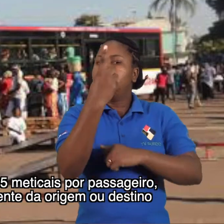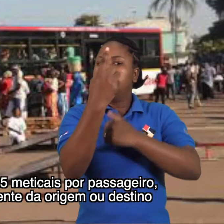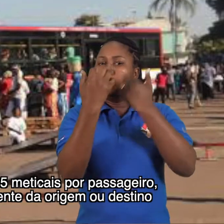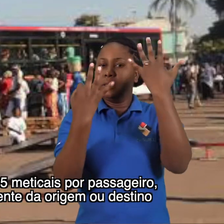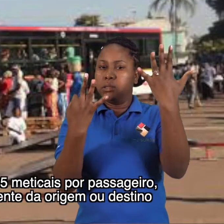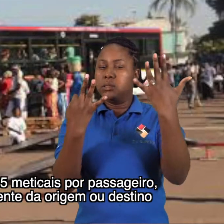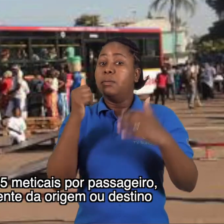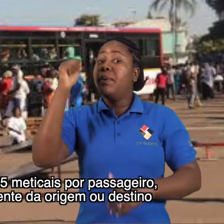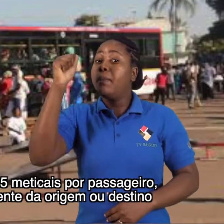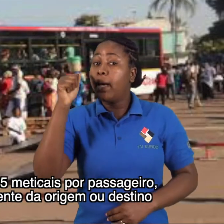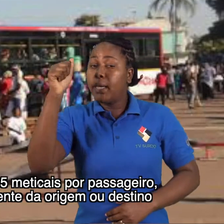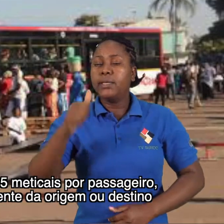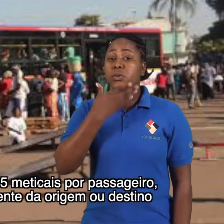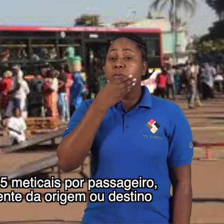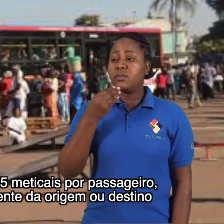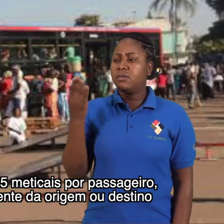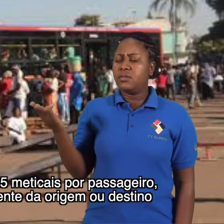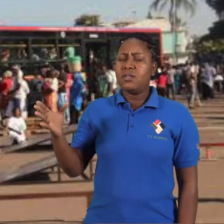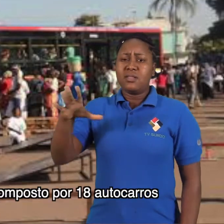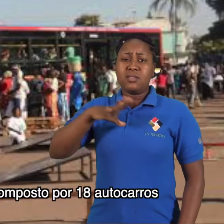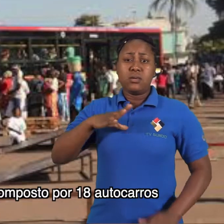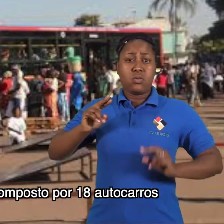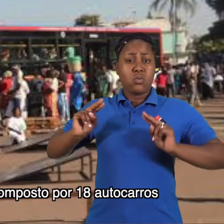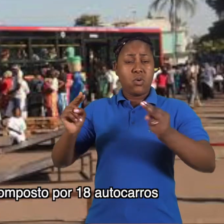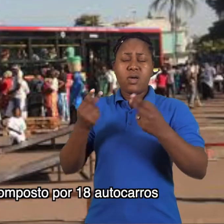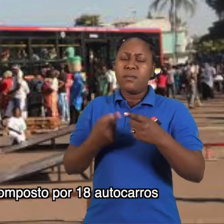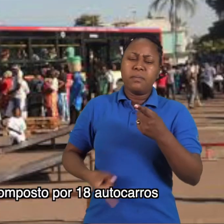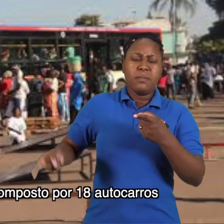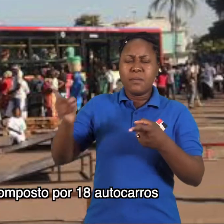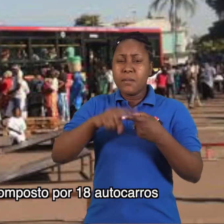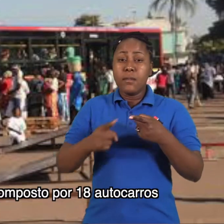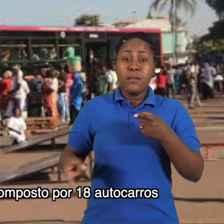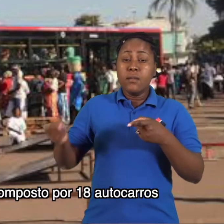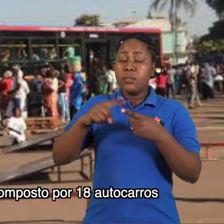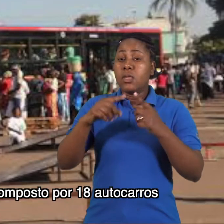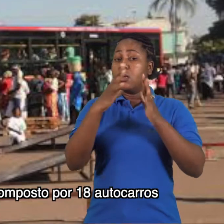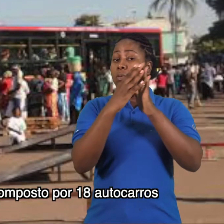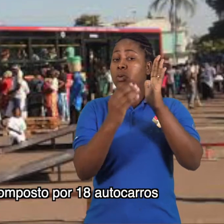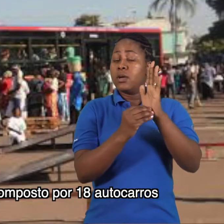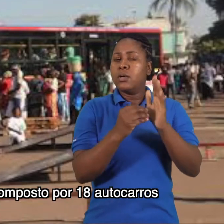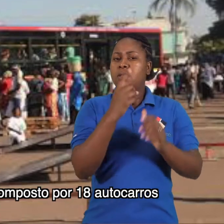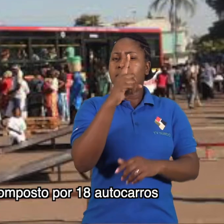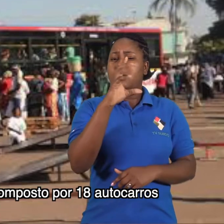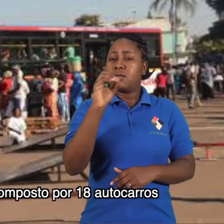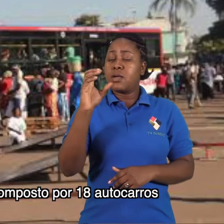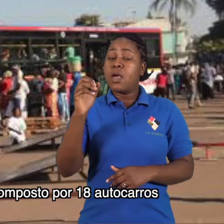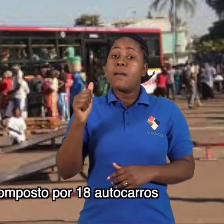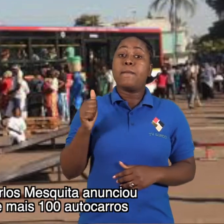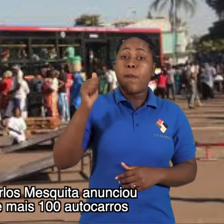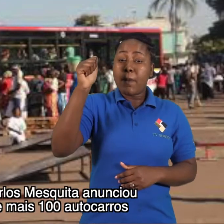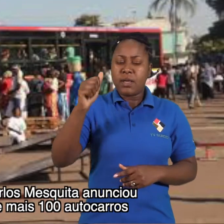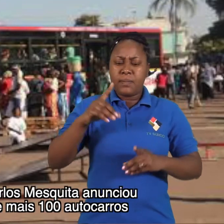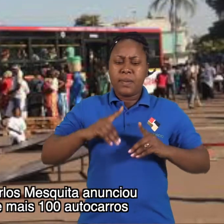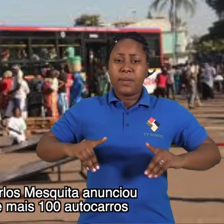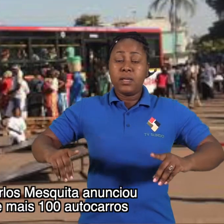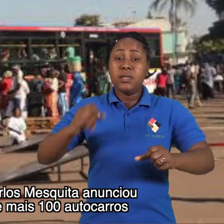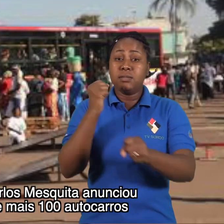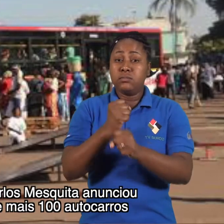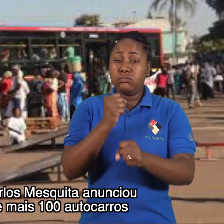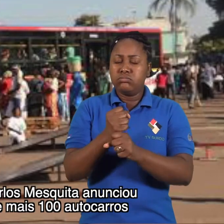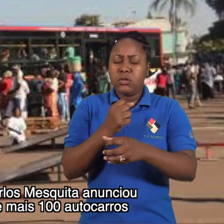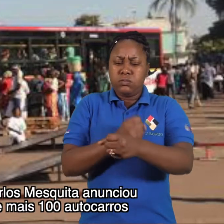independentemente da origem ou destino. O novo serviço é composto por 18 autocarros. A